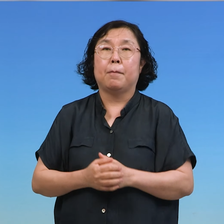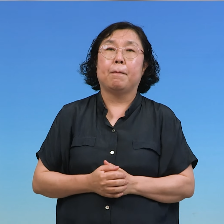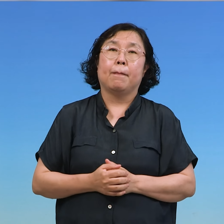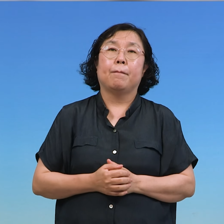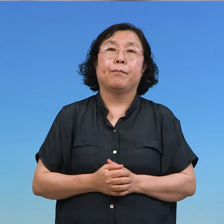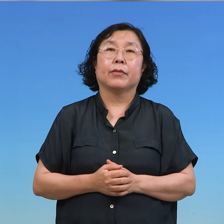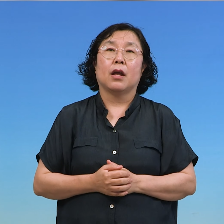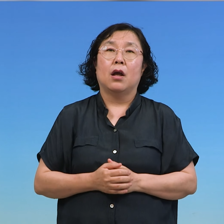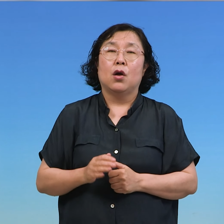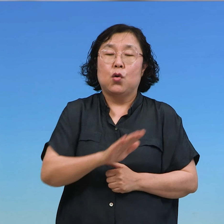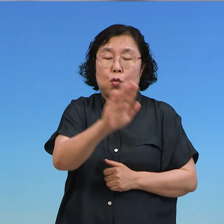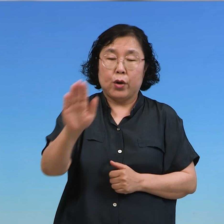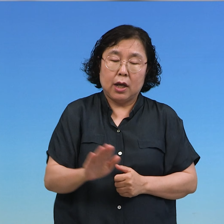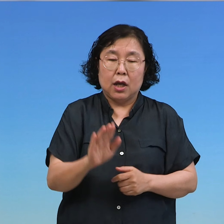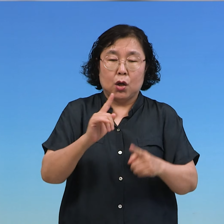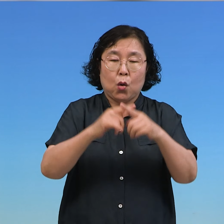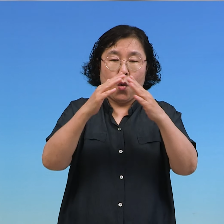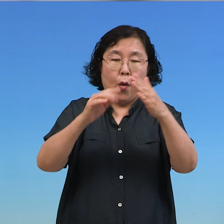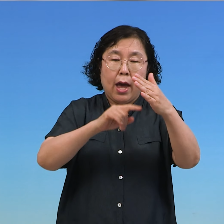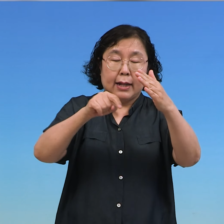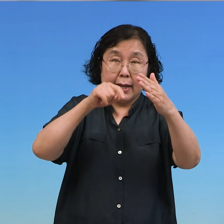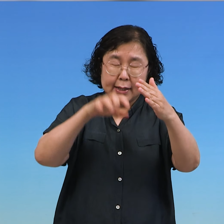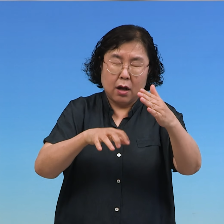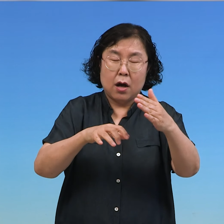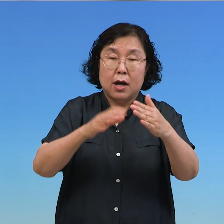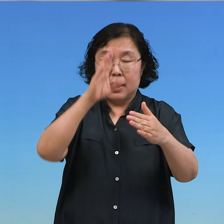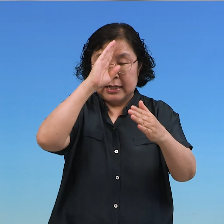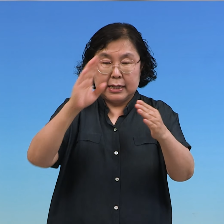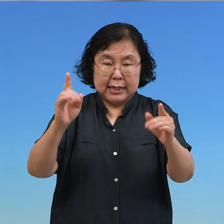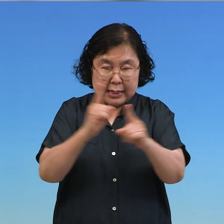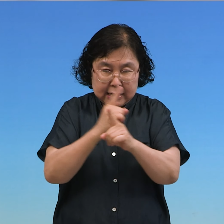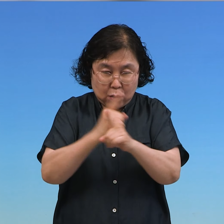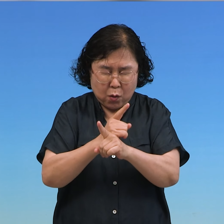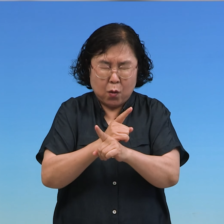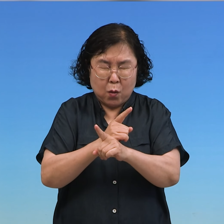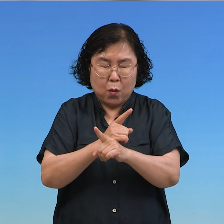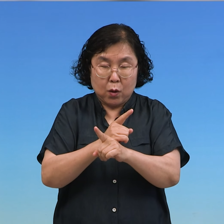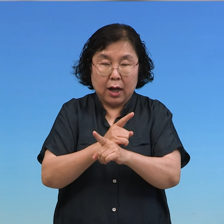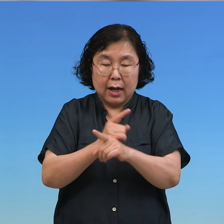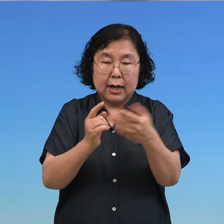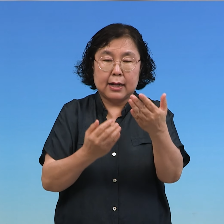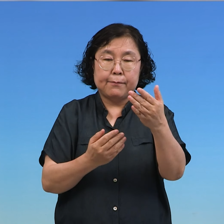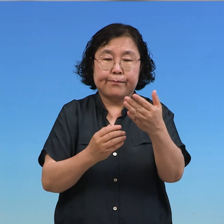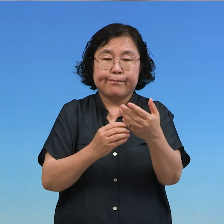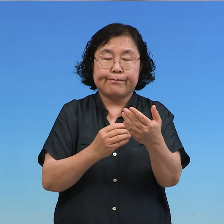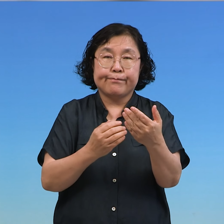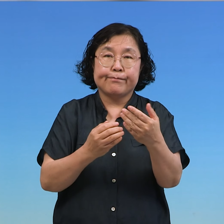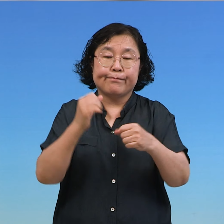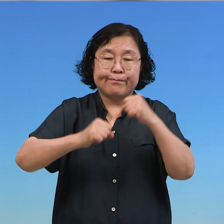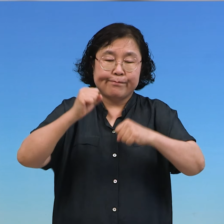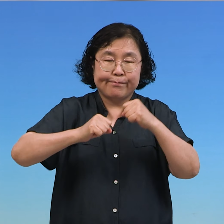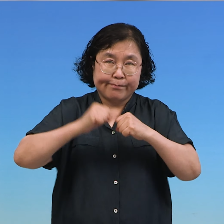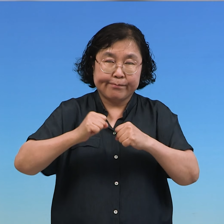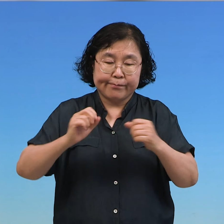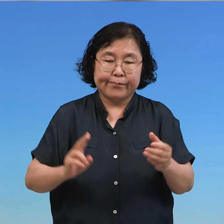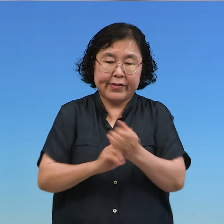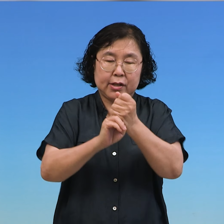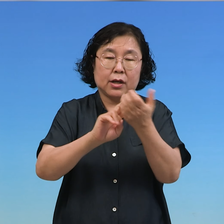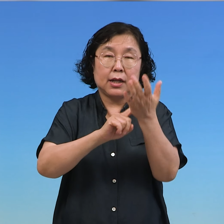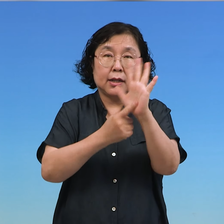치료의 역사가 일어나길 원합니다 목사의 말 속에서 하늘명한 기도 속에 환자들이 치유되고 상한 마음이